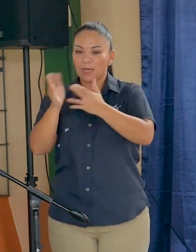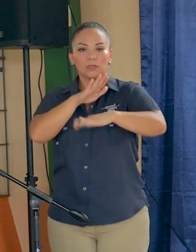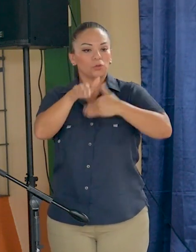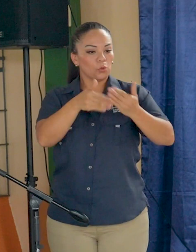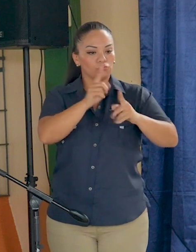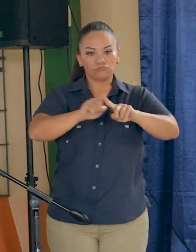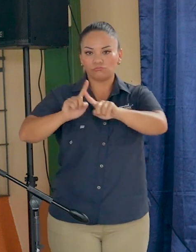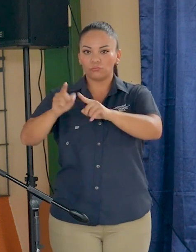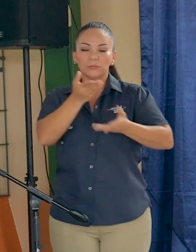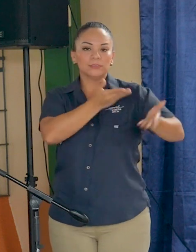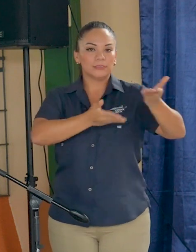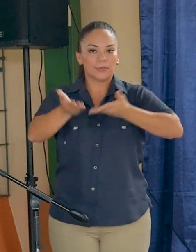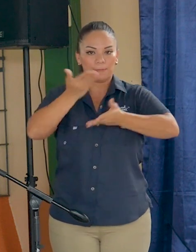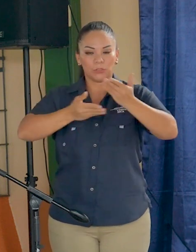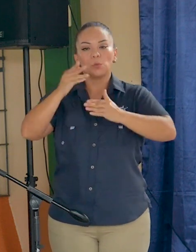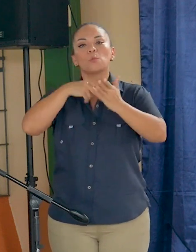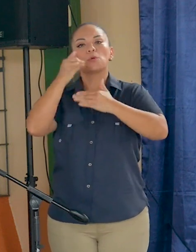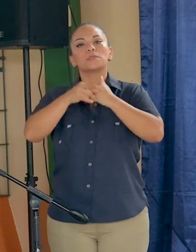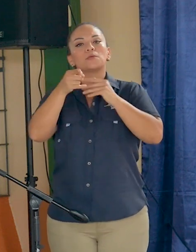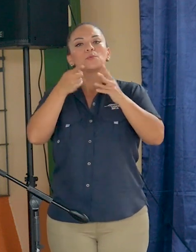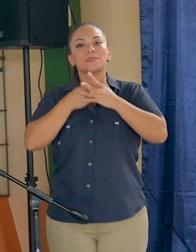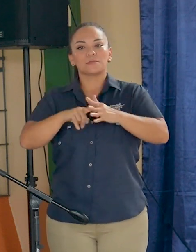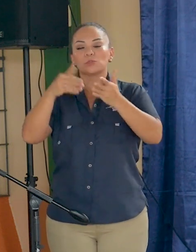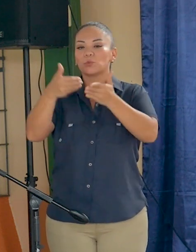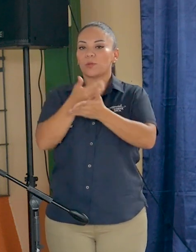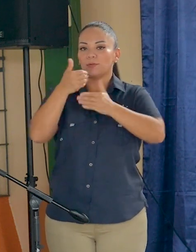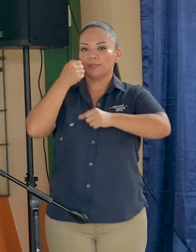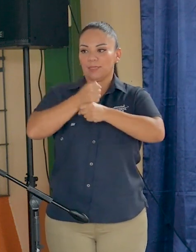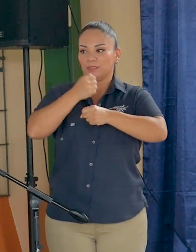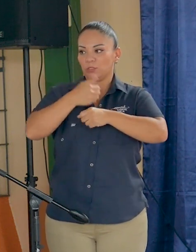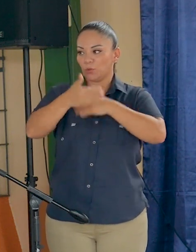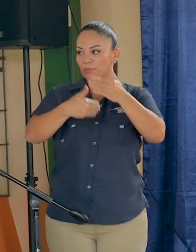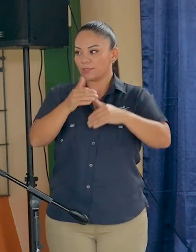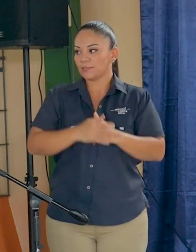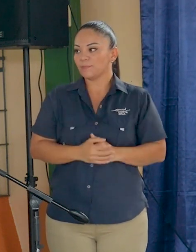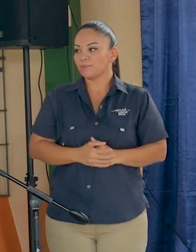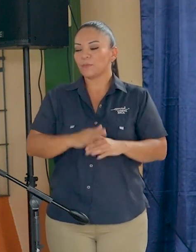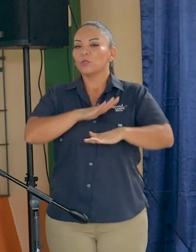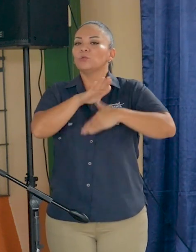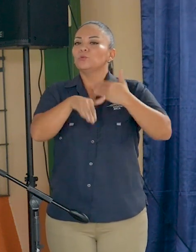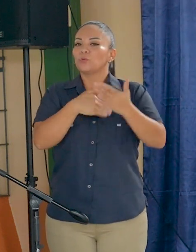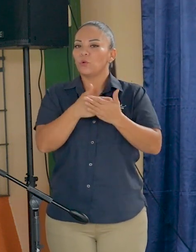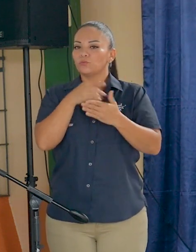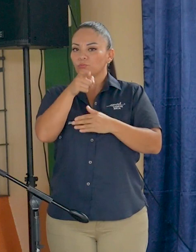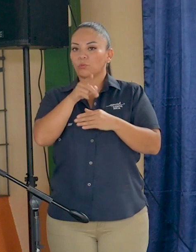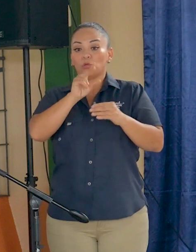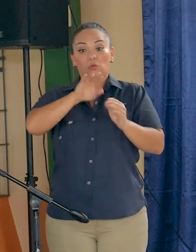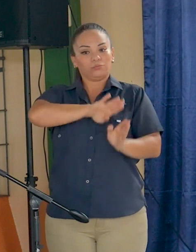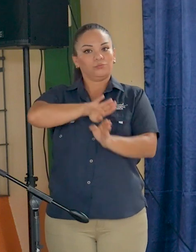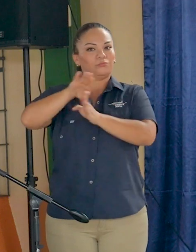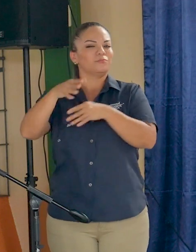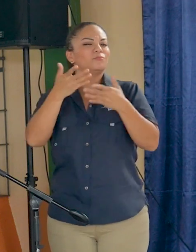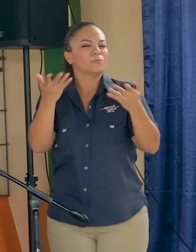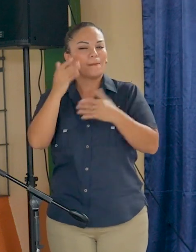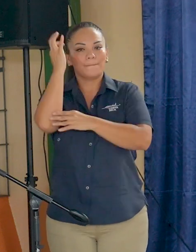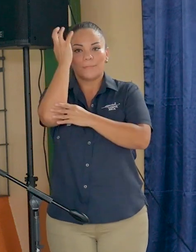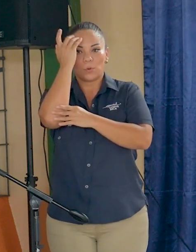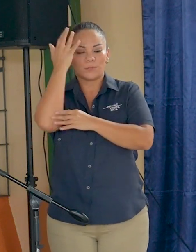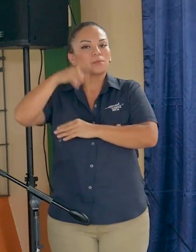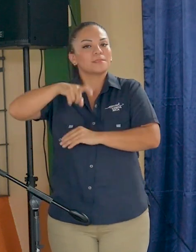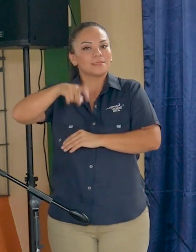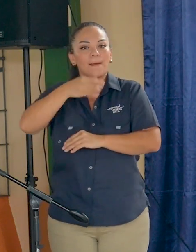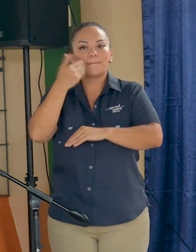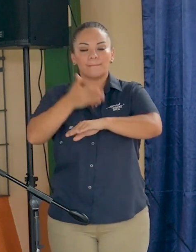los servicios, siendo este proyecto el inicio de nuevas gestiones. Lo anterior, no sin dejar de lado la preocupación y